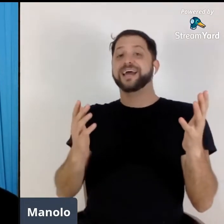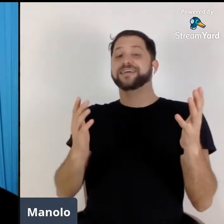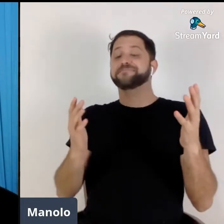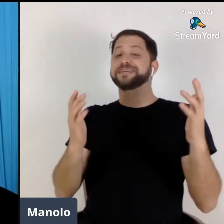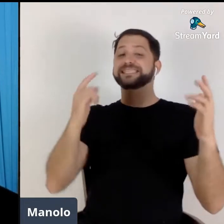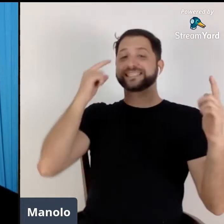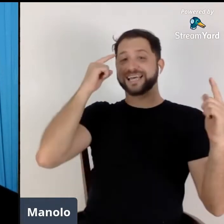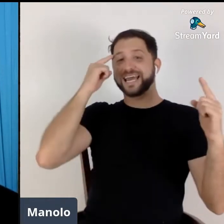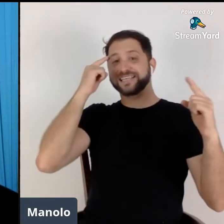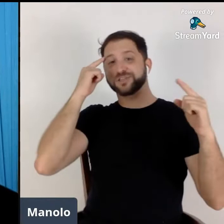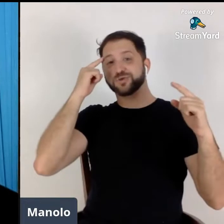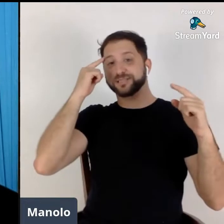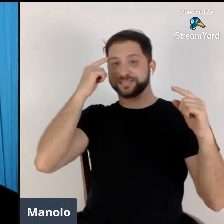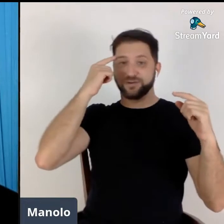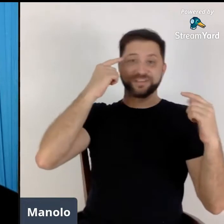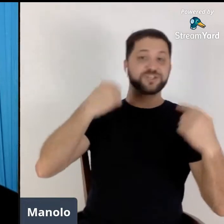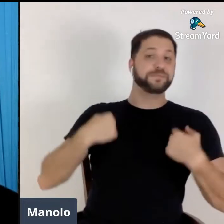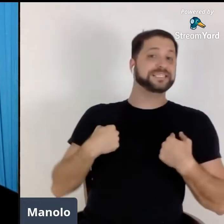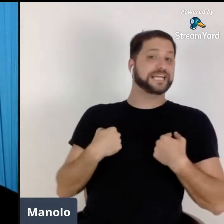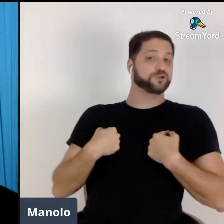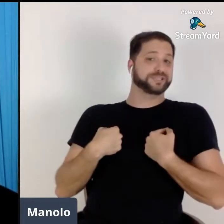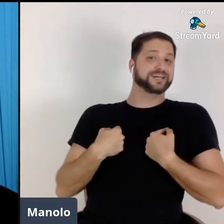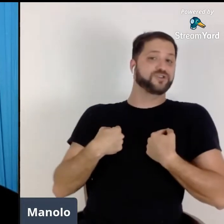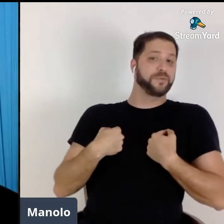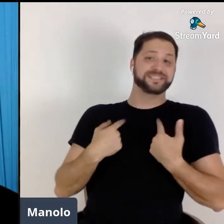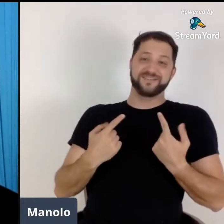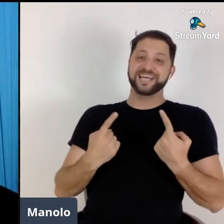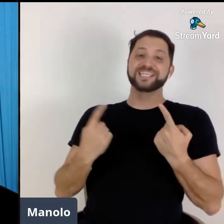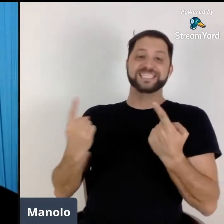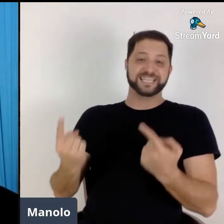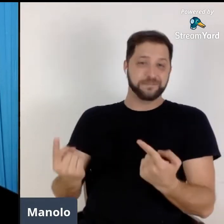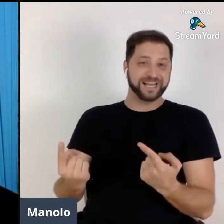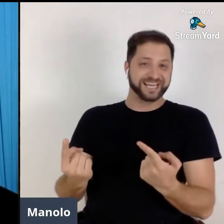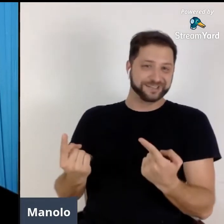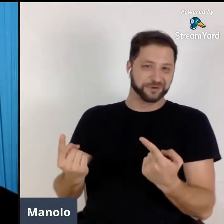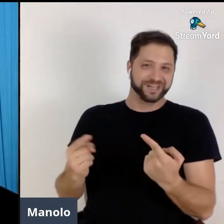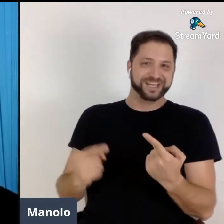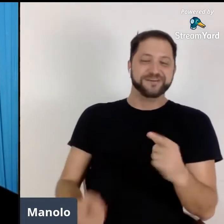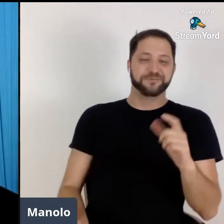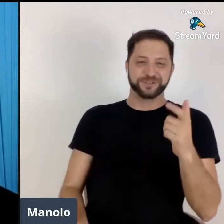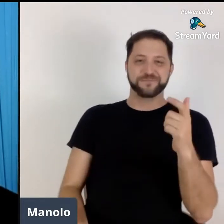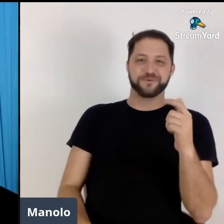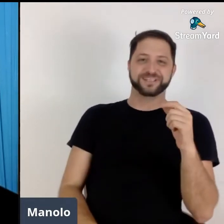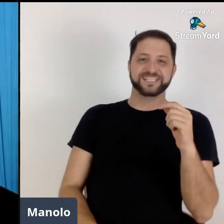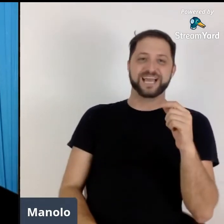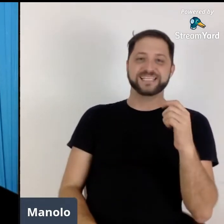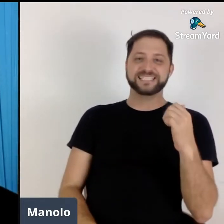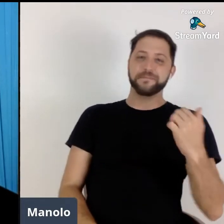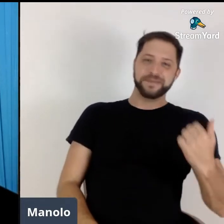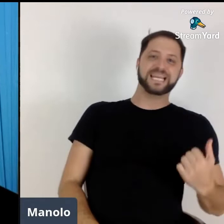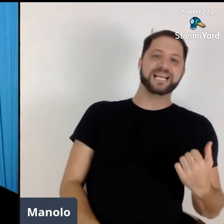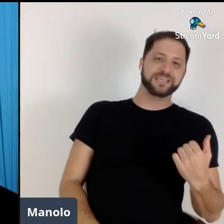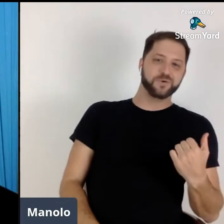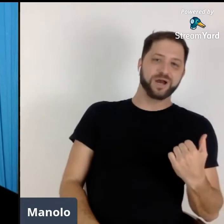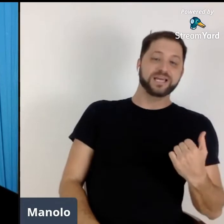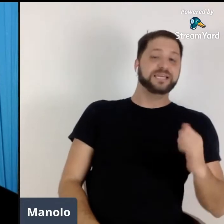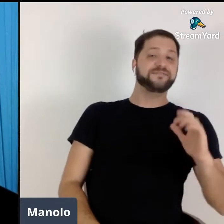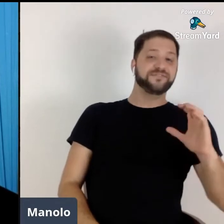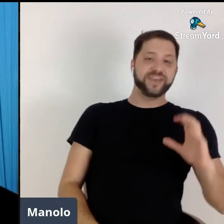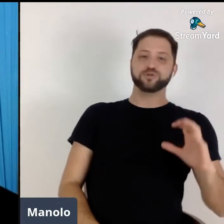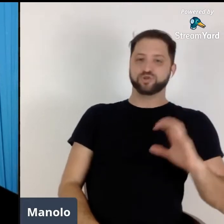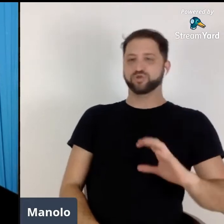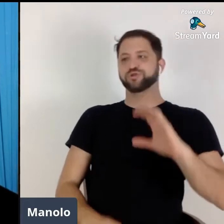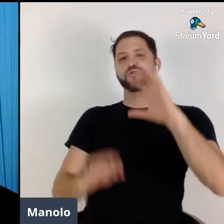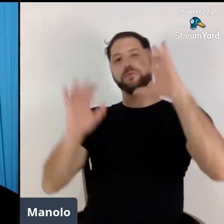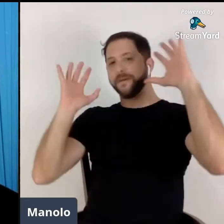Então, pensar essas coisas que talvez a gente pense que está ajudando, mas na verdade a gente está atrapalhando. Por isso é importante saber a língua